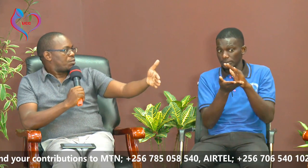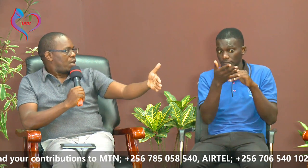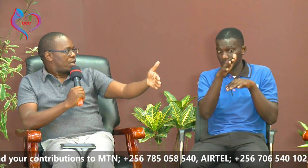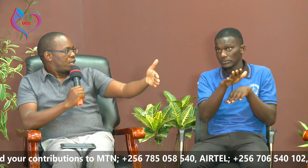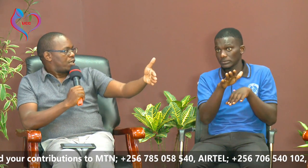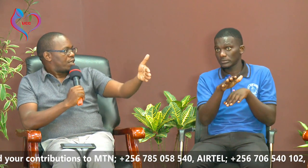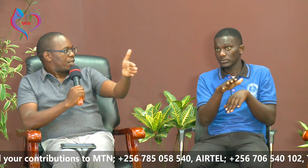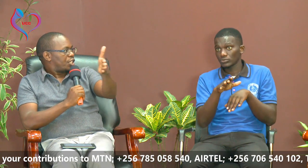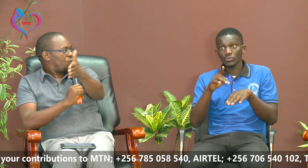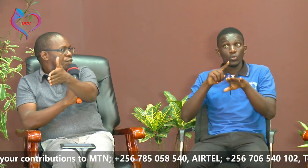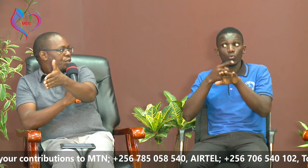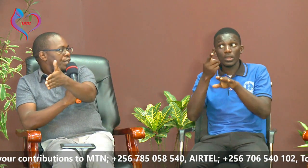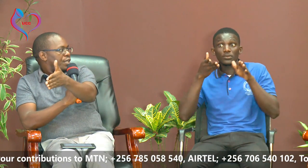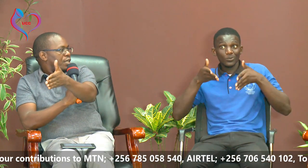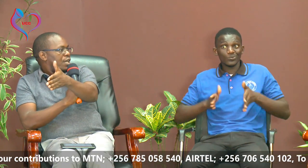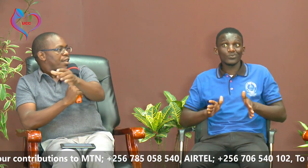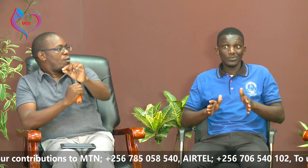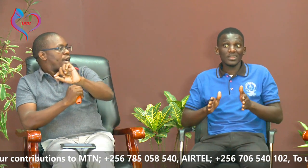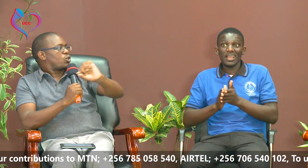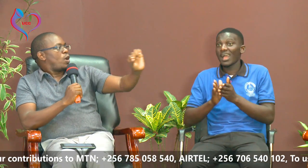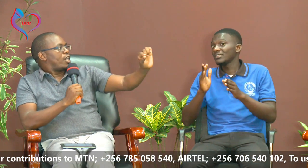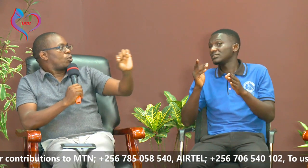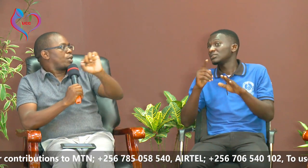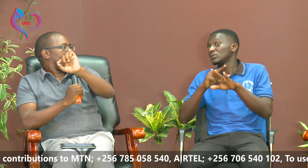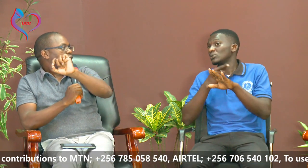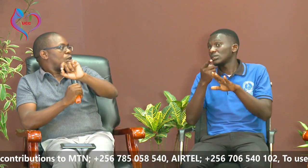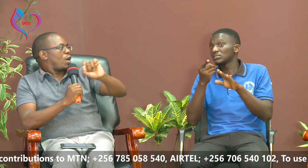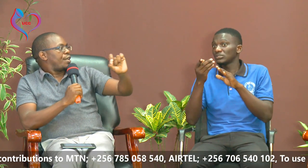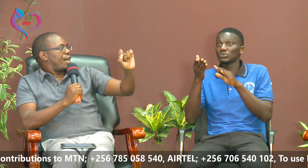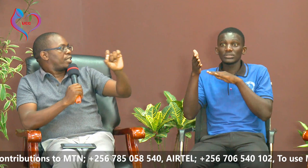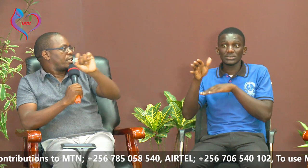jiwazalibwa ne jiofude ne wakati wazo waliwe tegeza nti waliwa kadashi